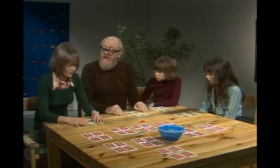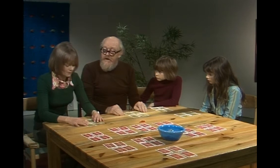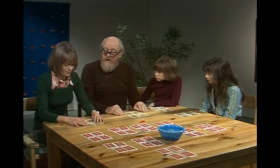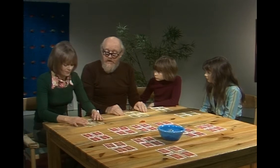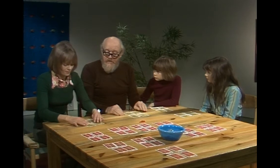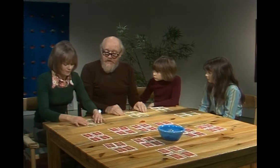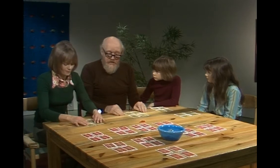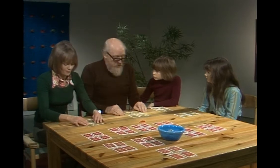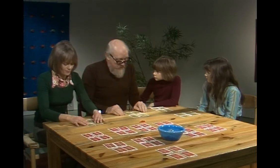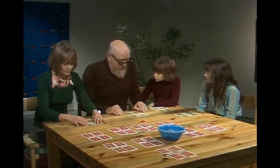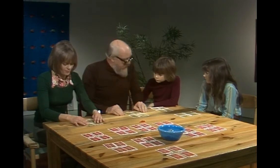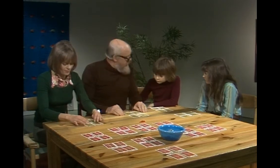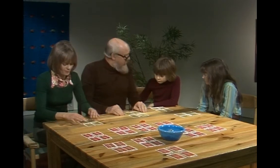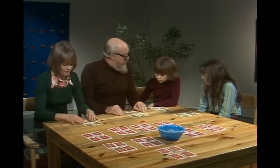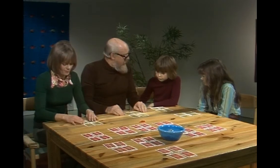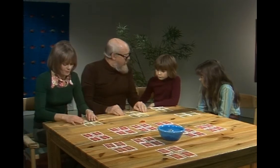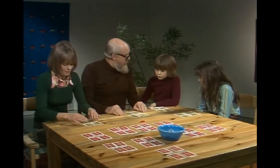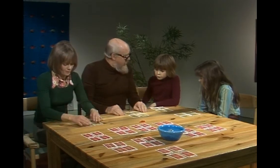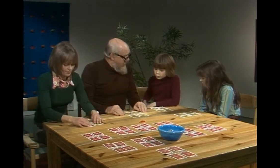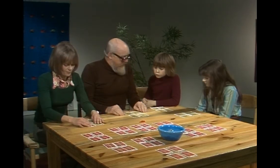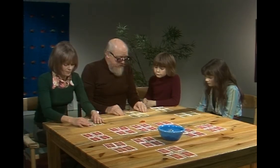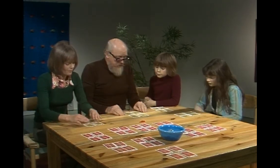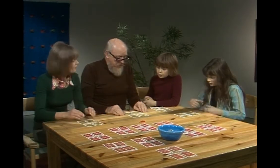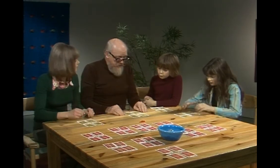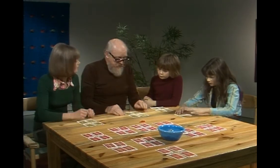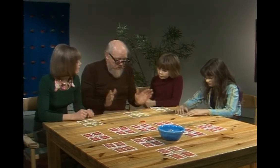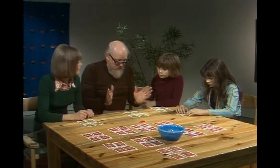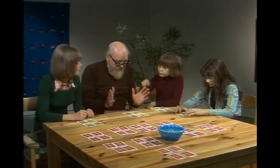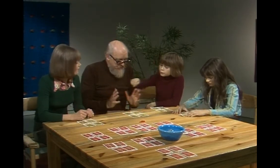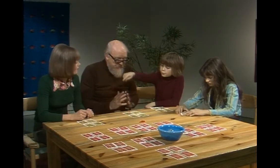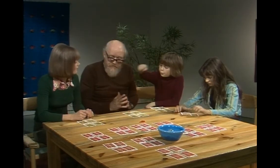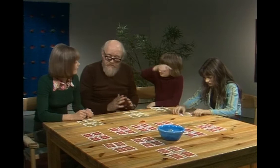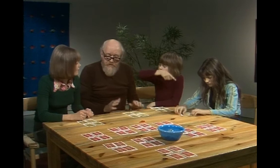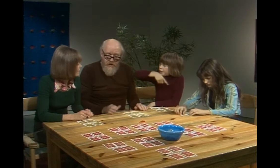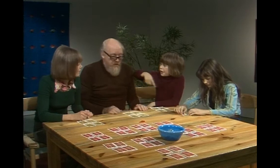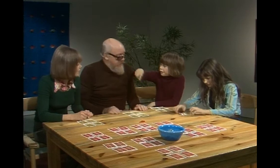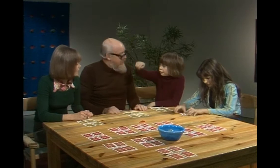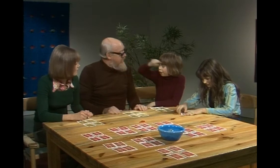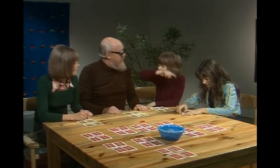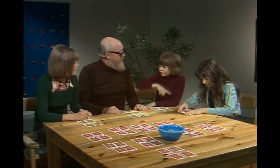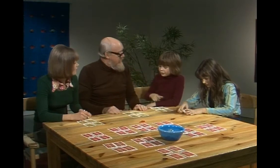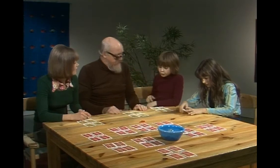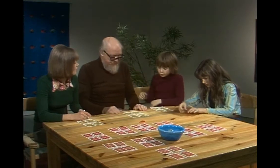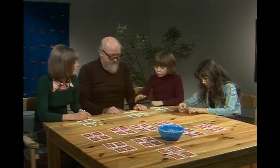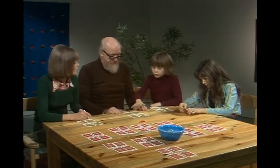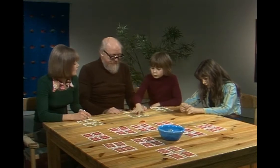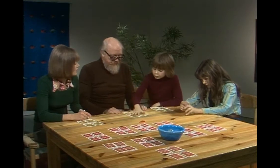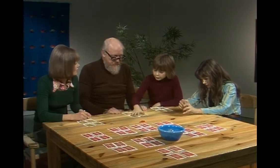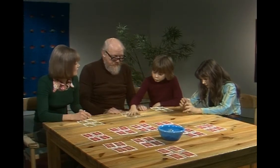Ja. Jaha, hur gör vi nu då? Jo, du kan få börja morfar. Ja, vi går till gången åt det här hållet. Ja. Du kan låna dina kort till